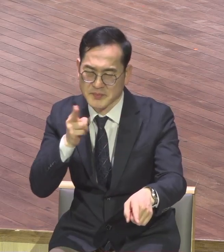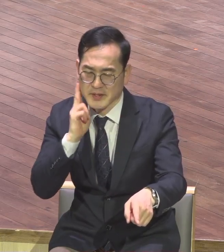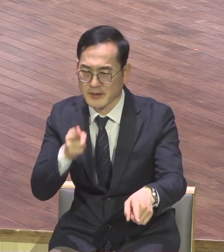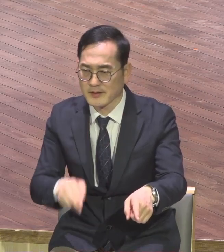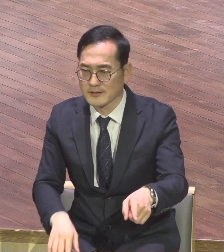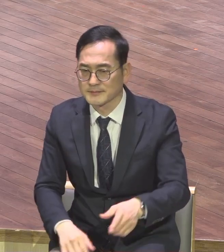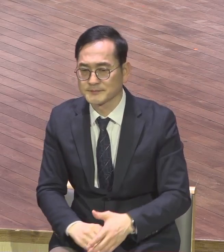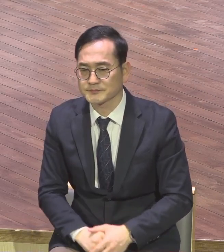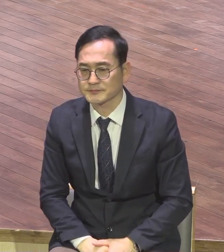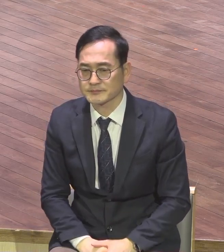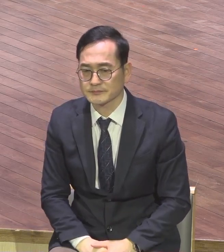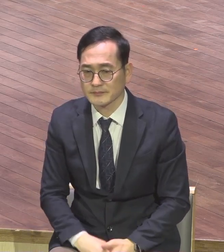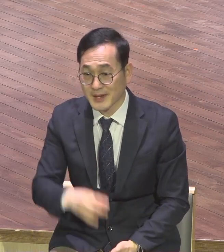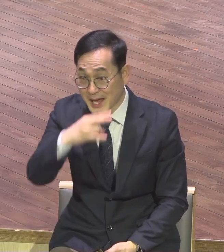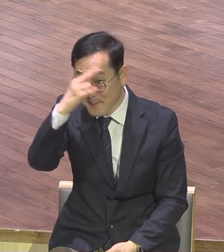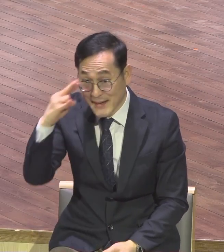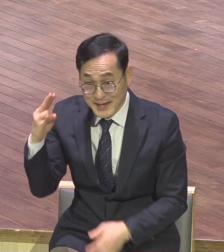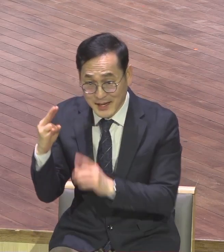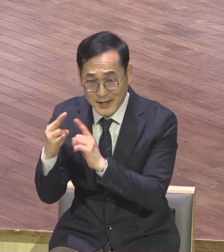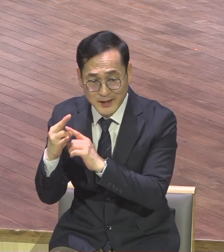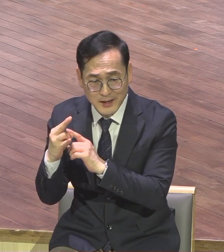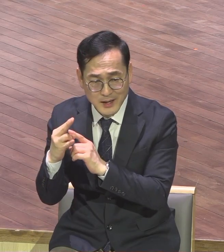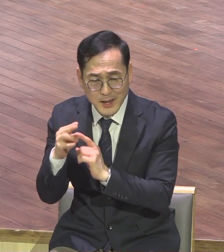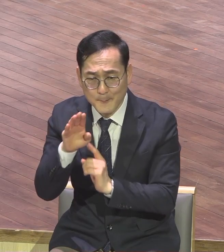이 마리아를 믿으면요